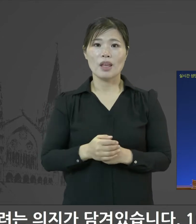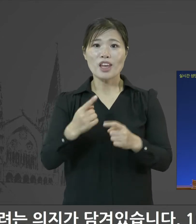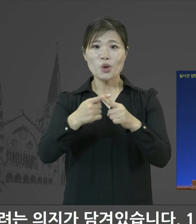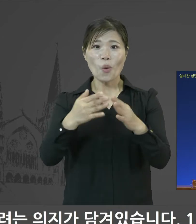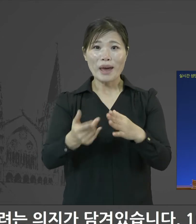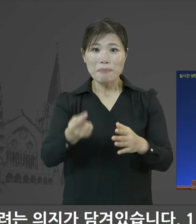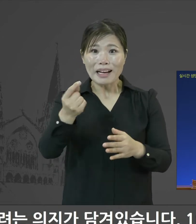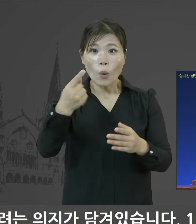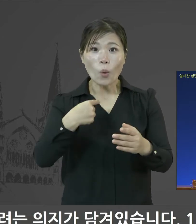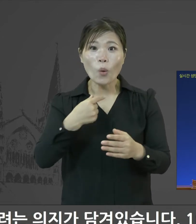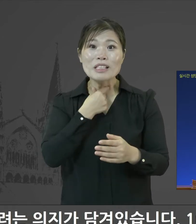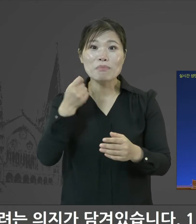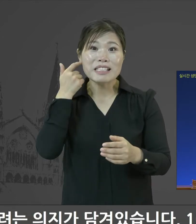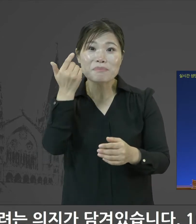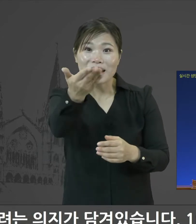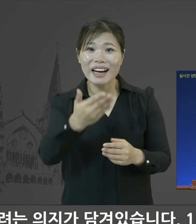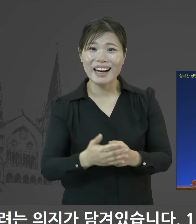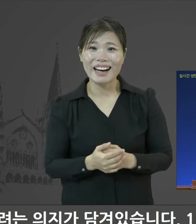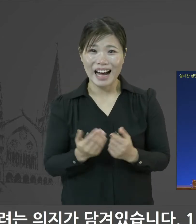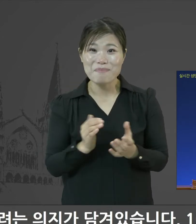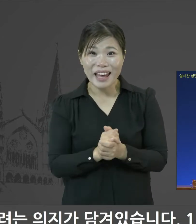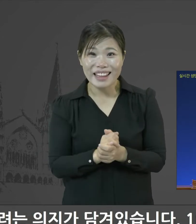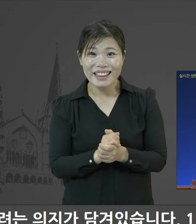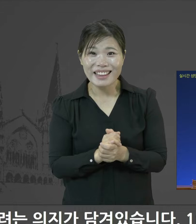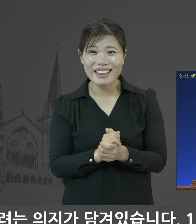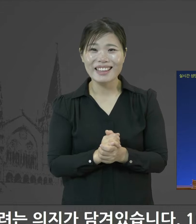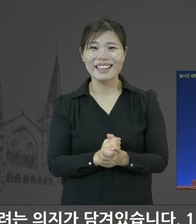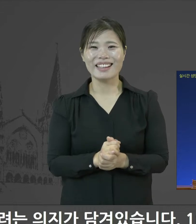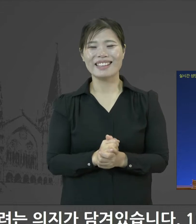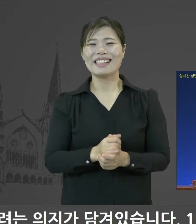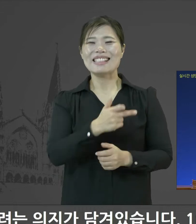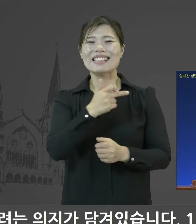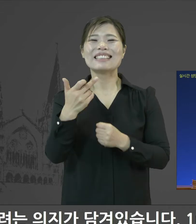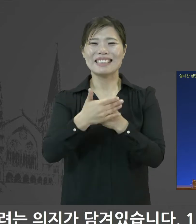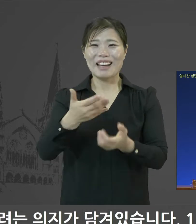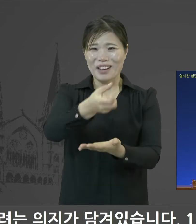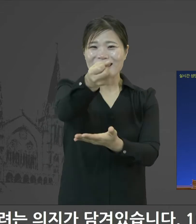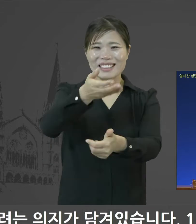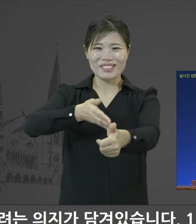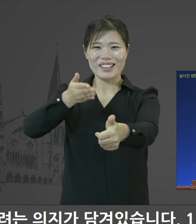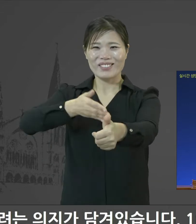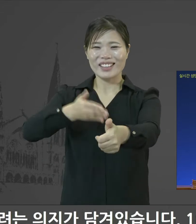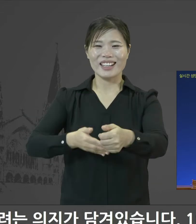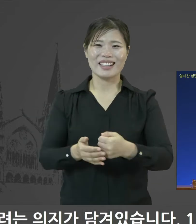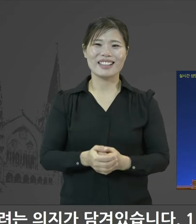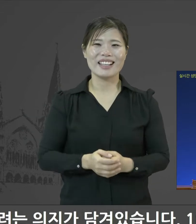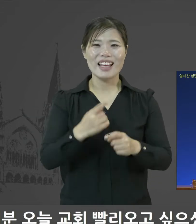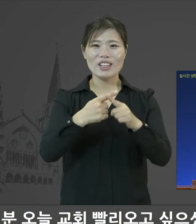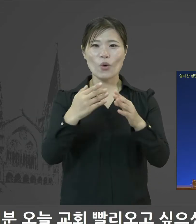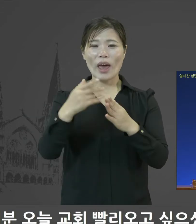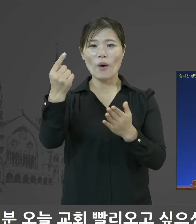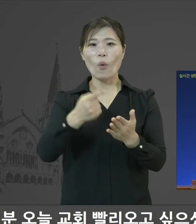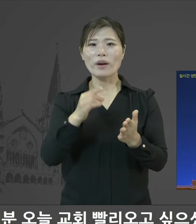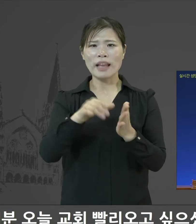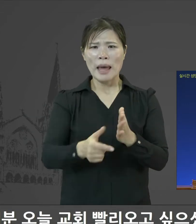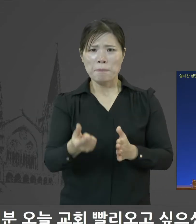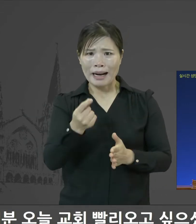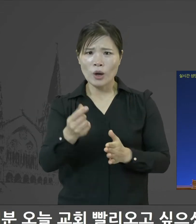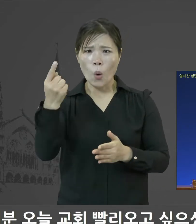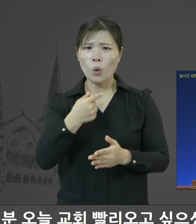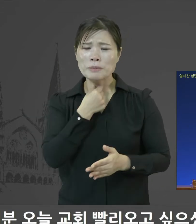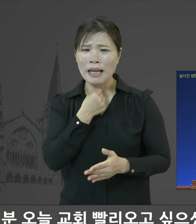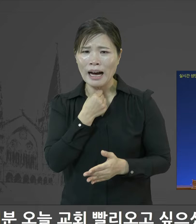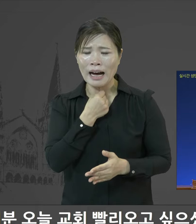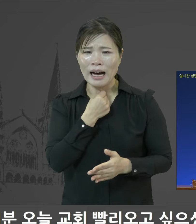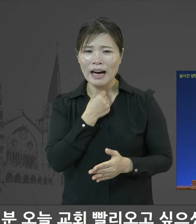오고 싶으셨습니까? 아멘 하신 분들에게 큰 은혜 임할 줄 믿습니다. 우리 교회 올 때 빨리 오고 싶은 때 어떤 때입니까?